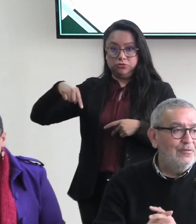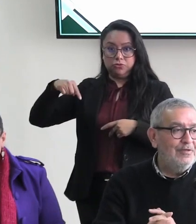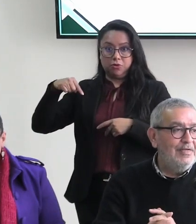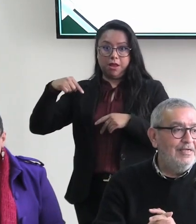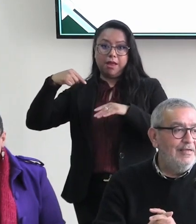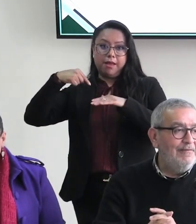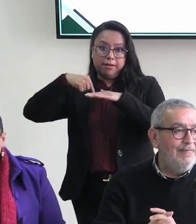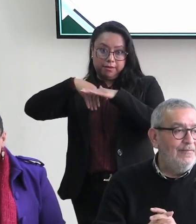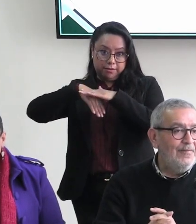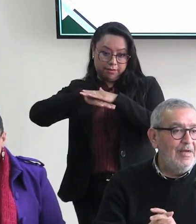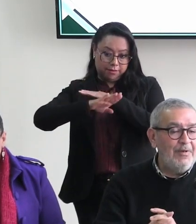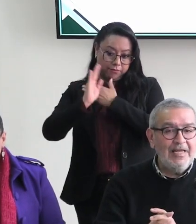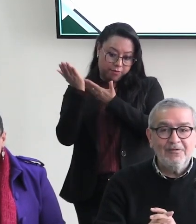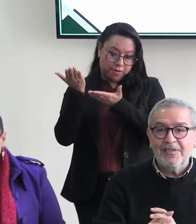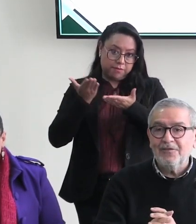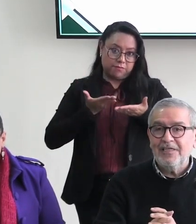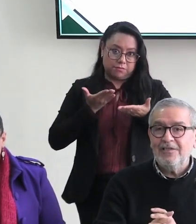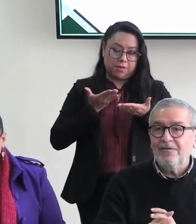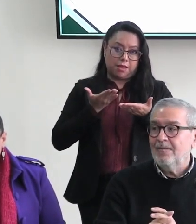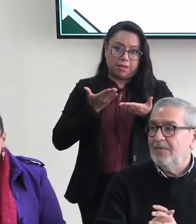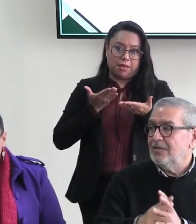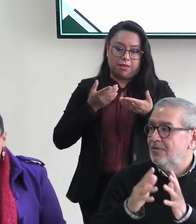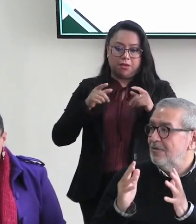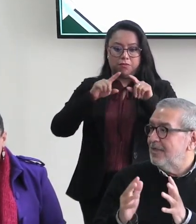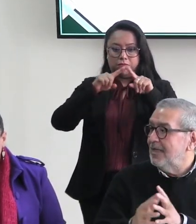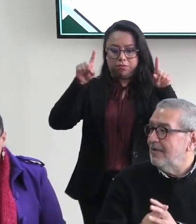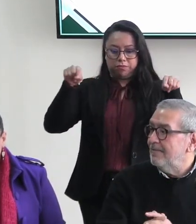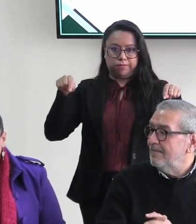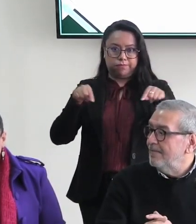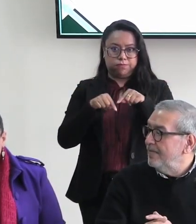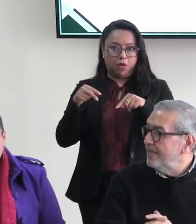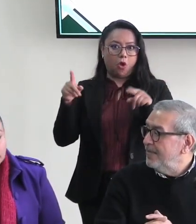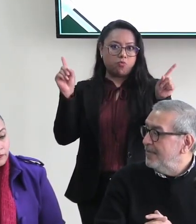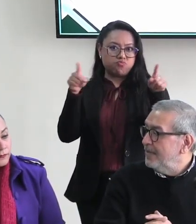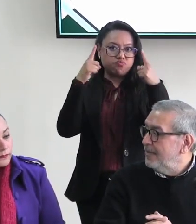su aparato de sonido a todo lo que da.